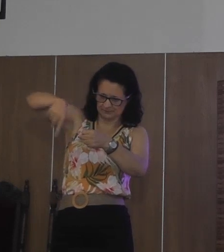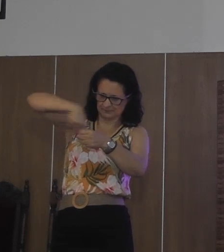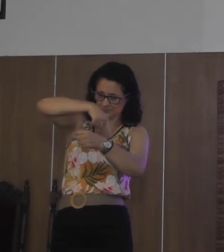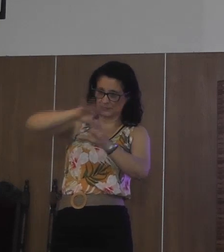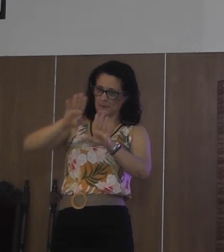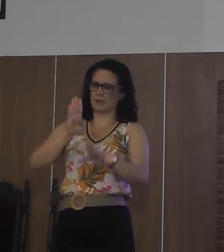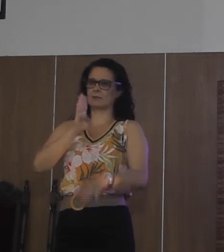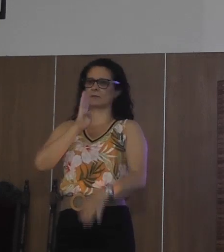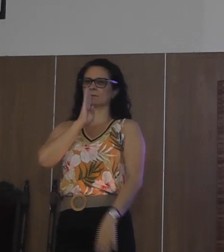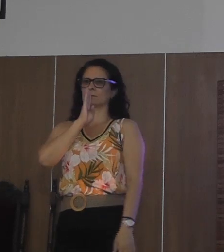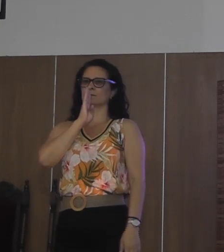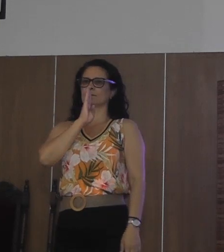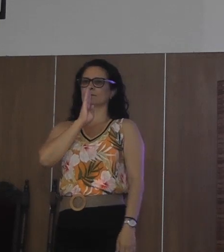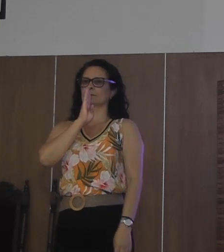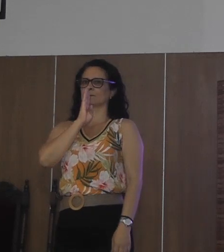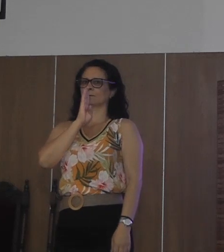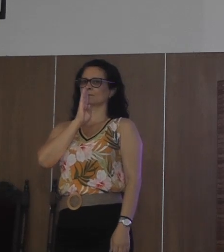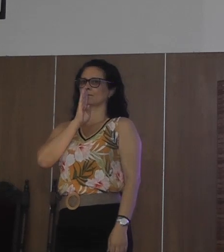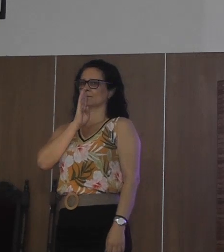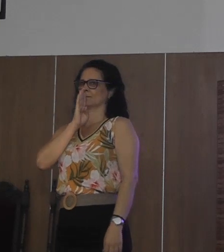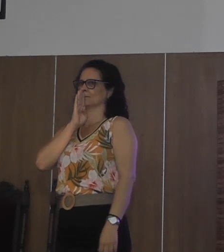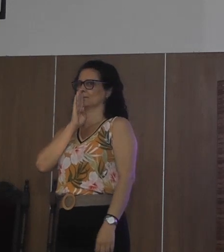caladinho.